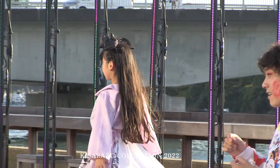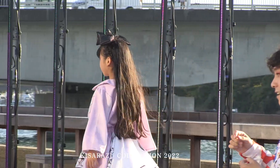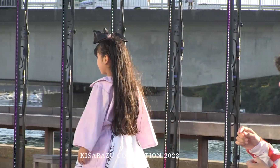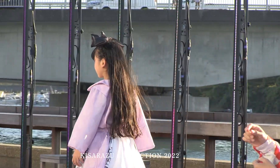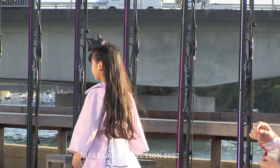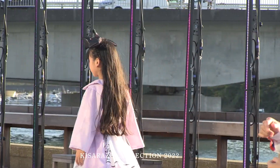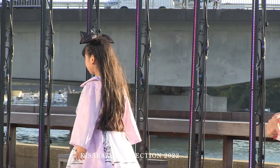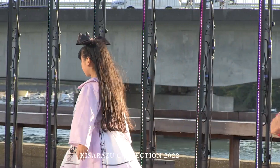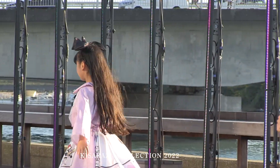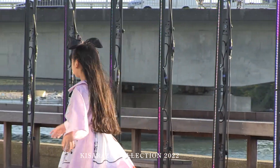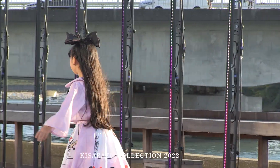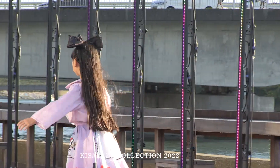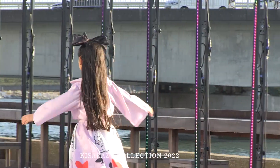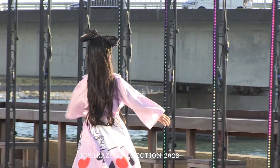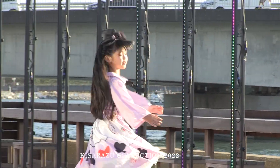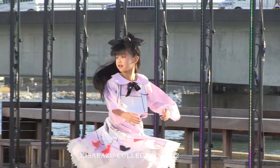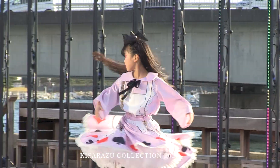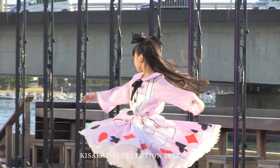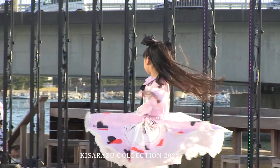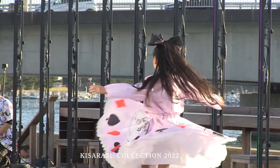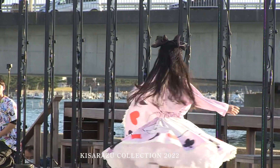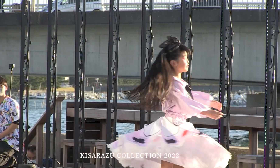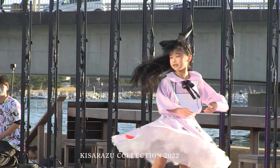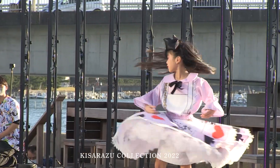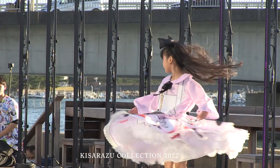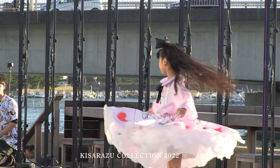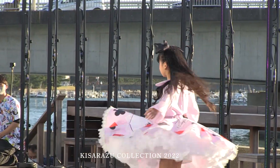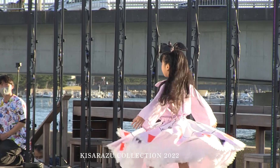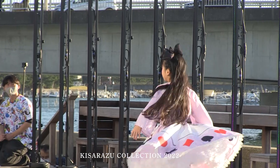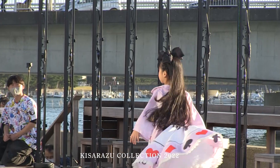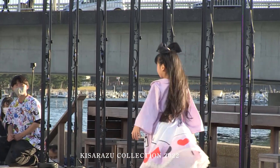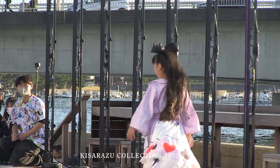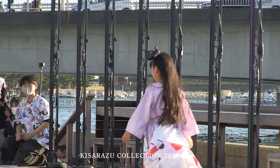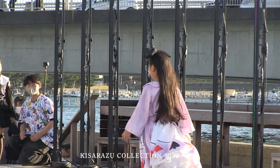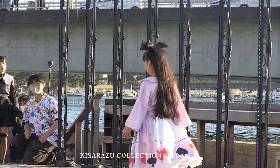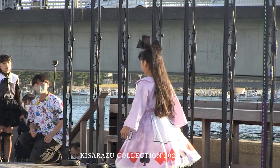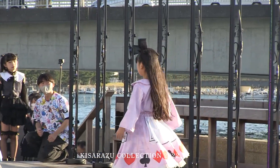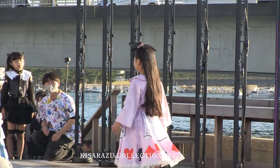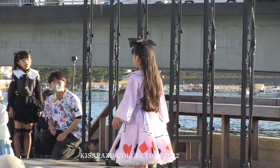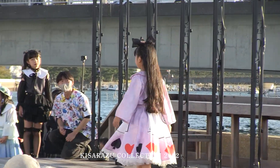ように袖の部分を広がっているよう工夫しました。